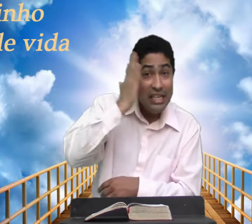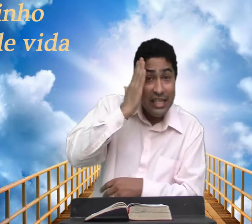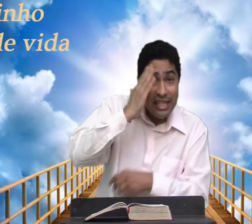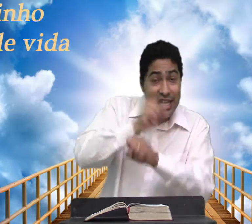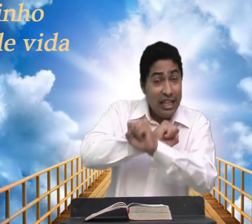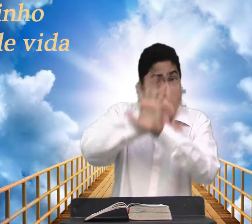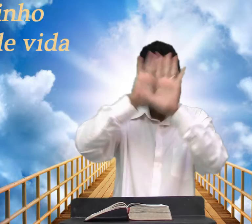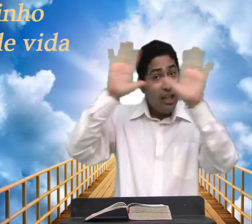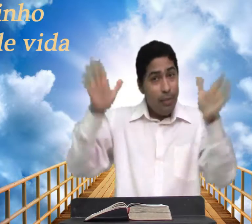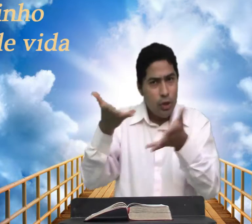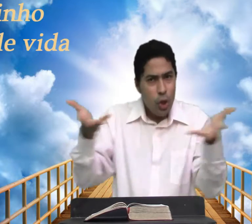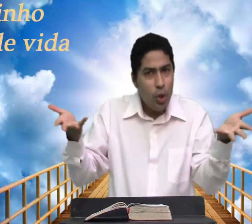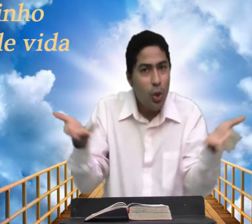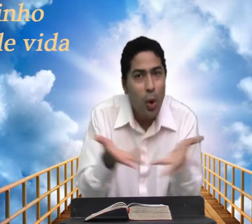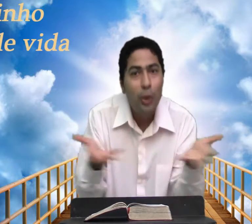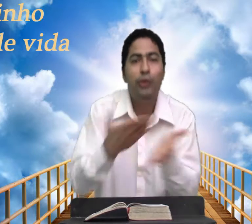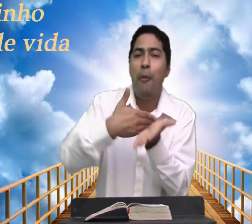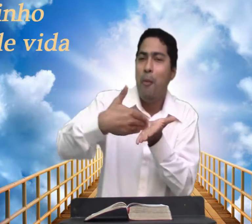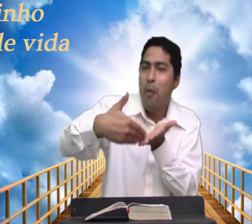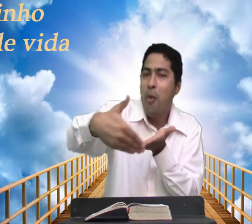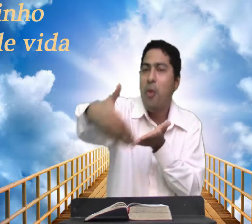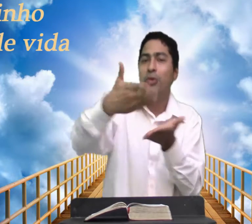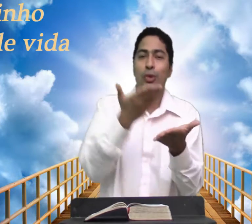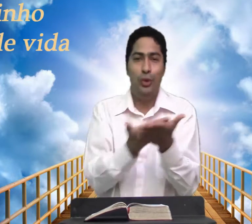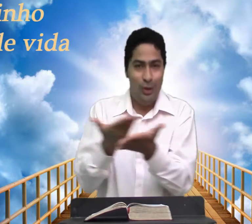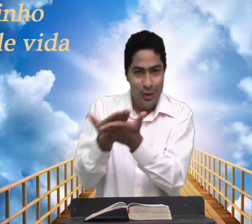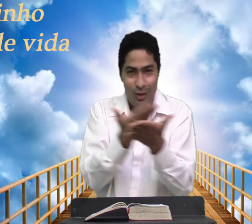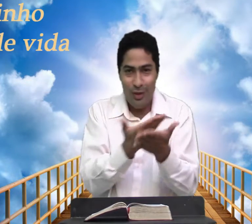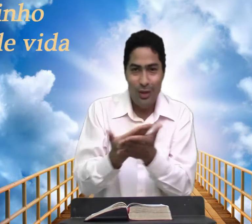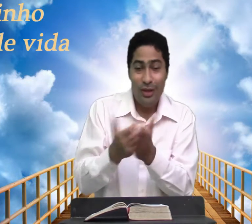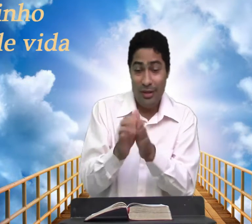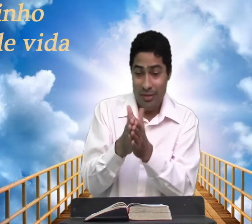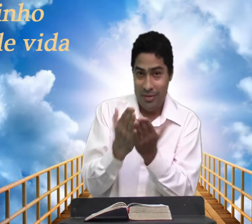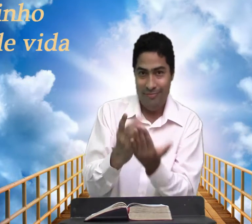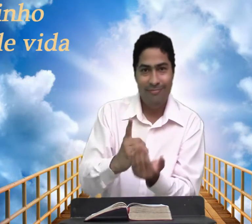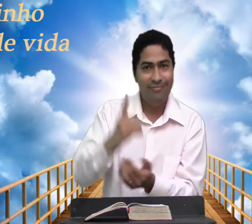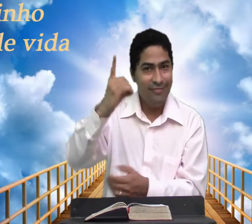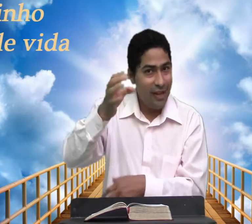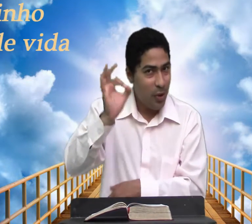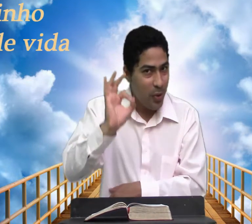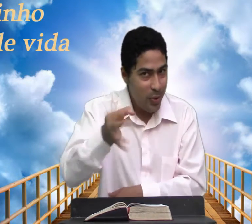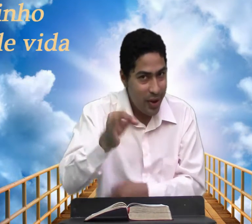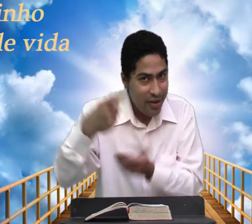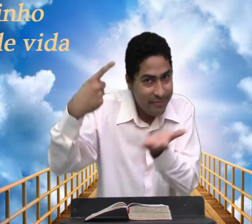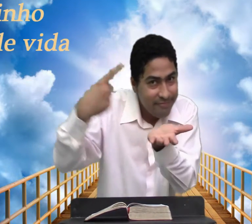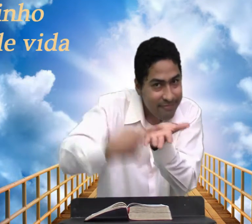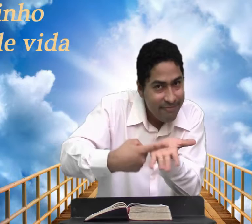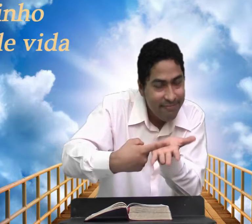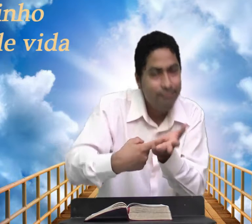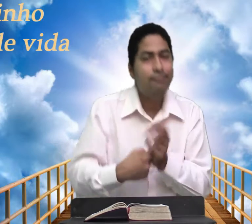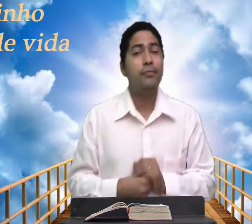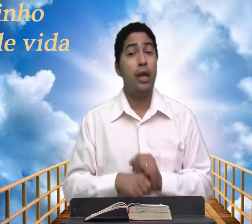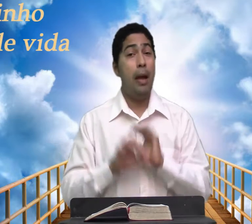eu espero que no nosso programa de hoje, que nós vamos estudar também um novo tema, né, continuar esse